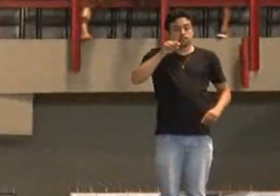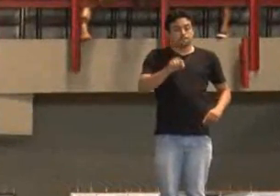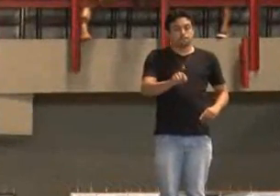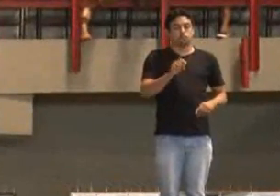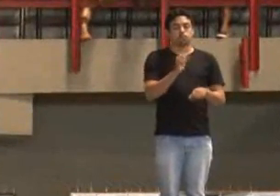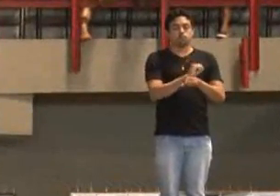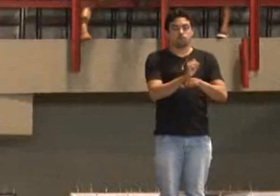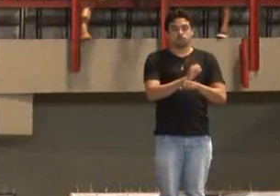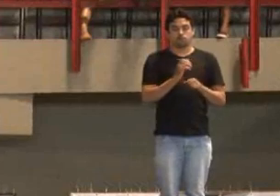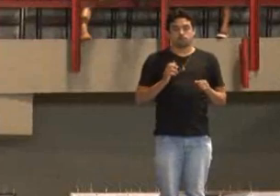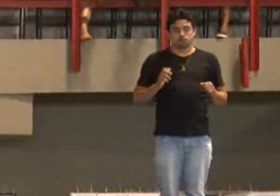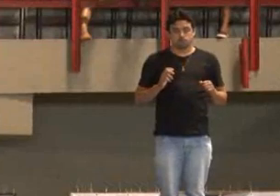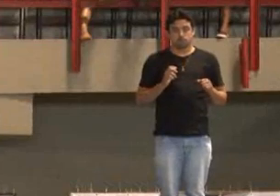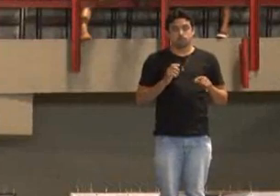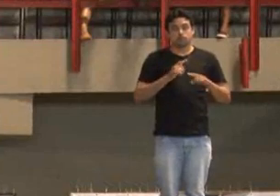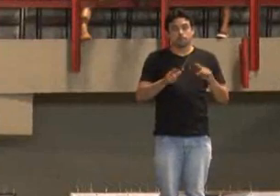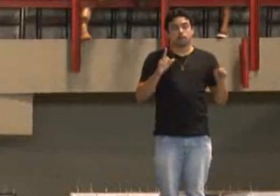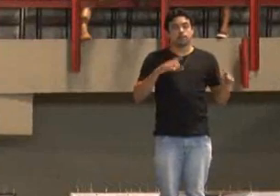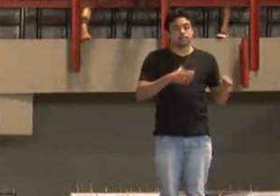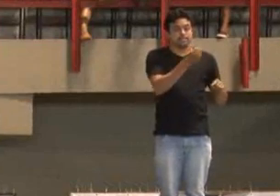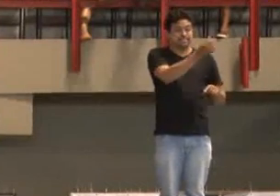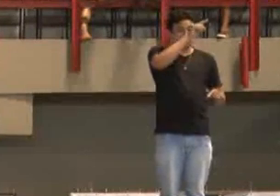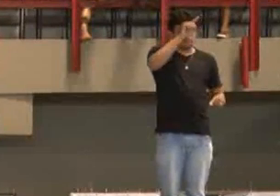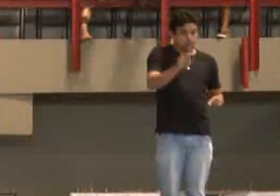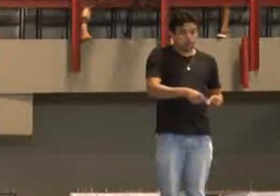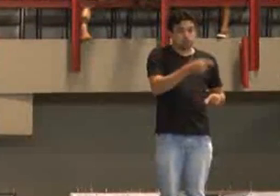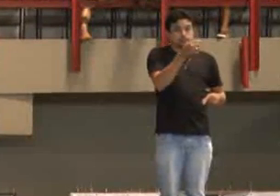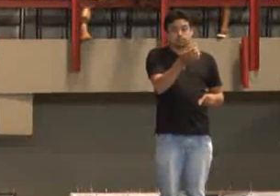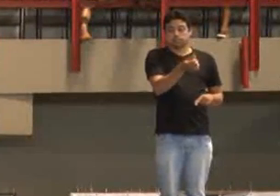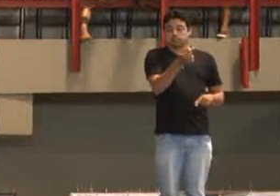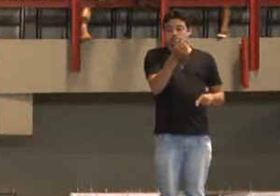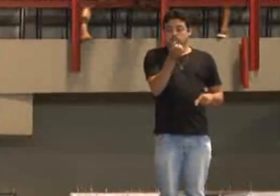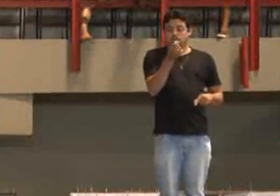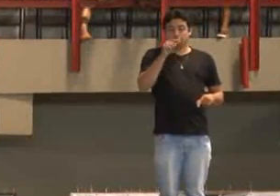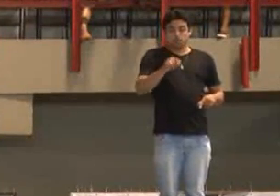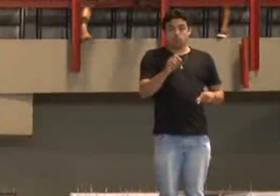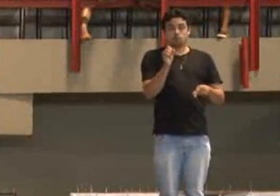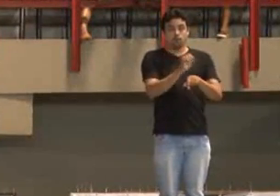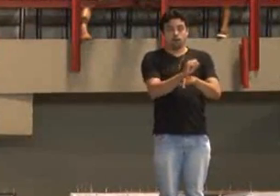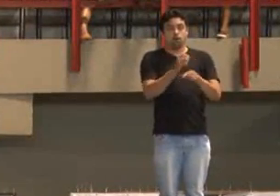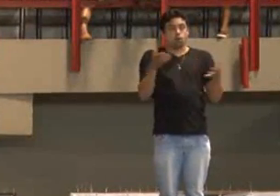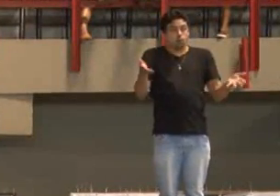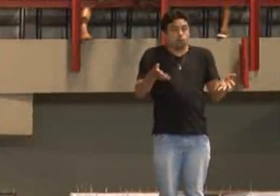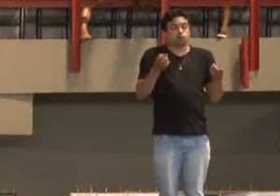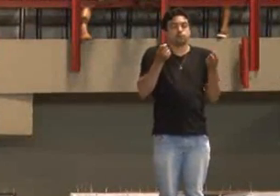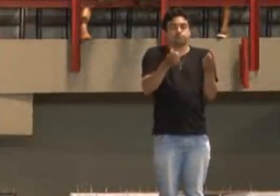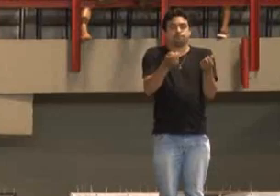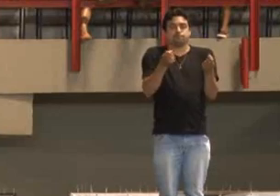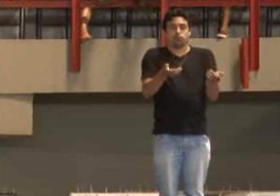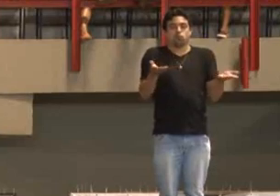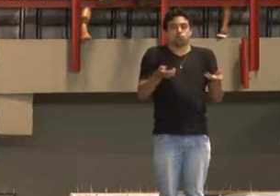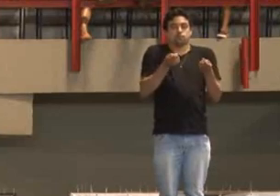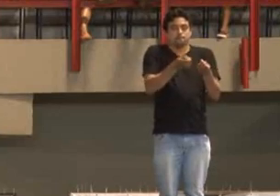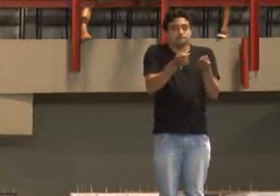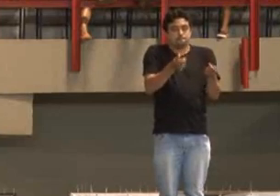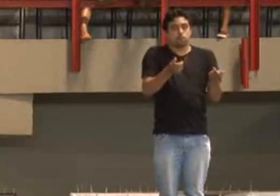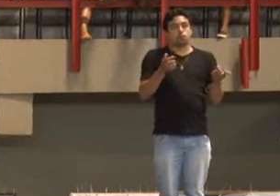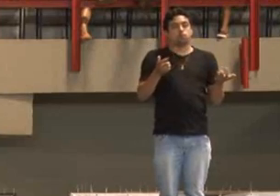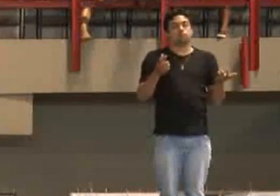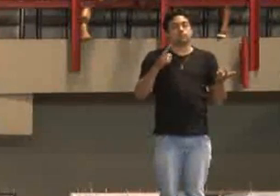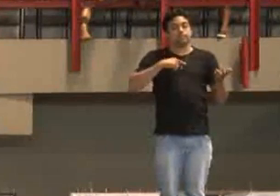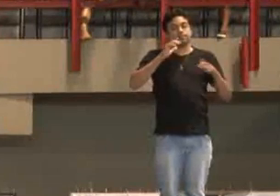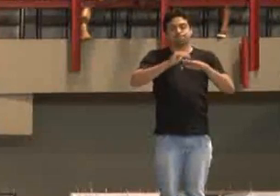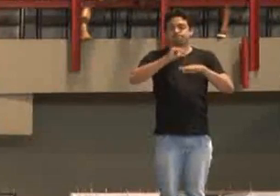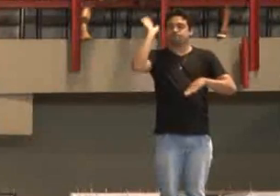6.760.000 carros. Só que 6.760.000 carros, para os dias de hoje é muito pouco, né? Tem muito mais carro do que